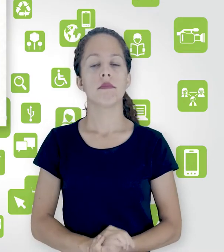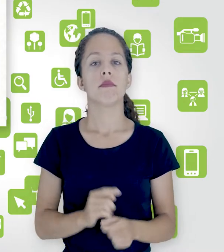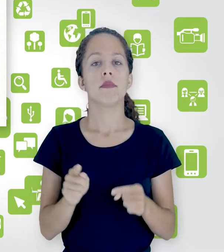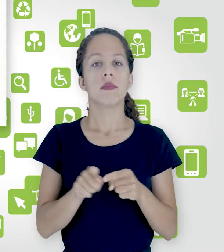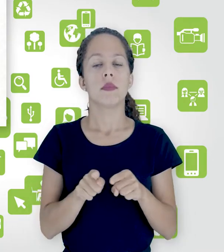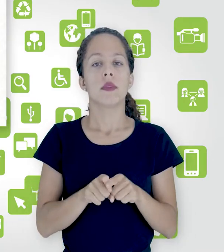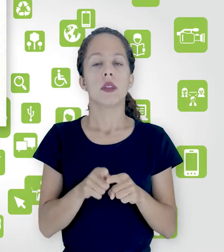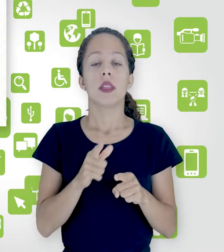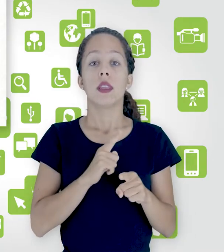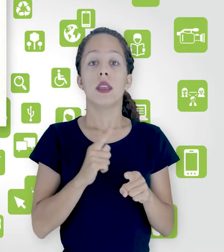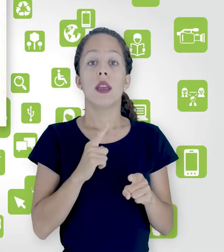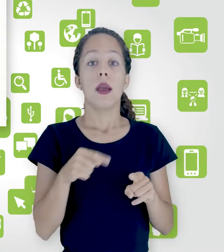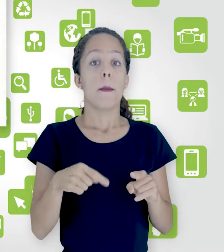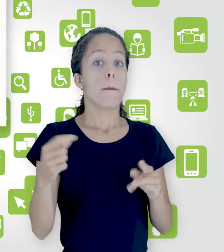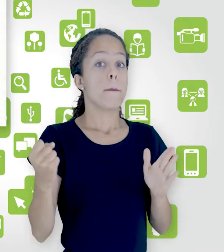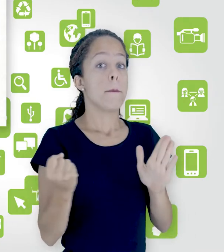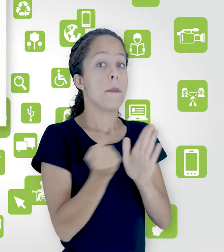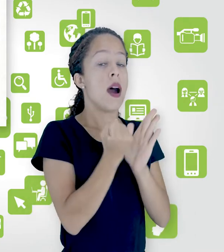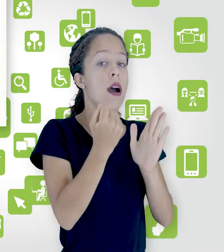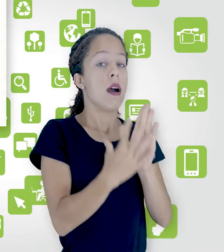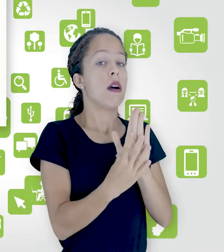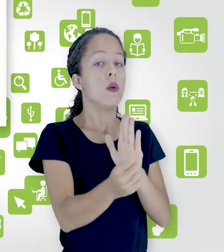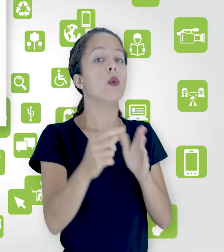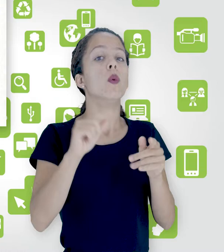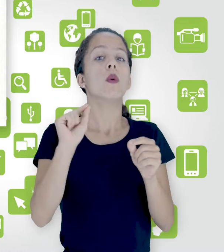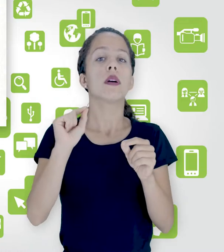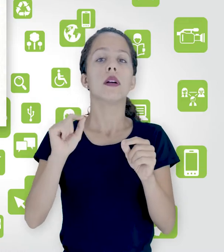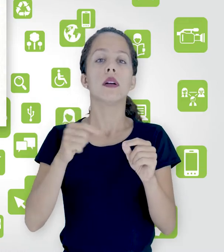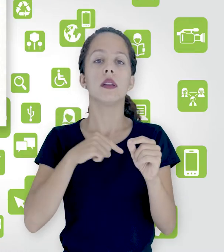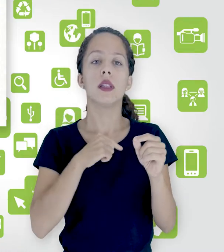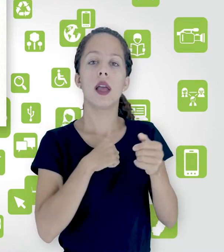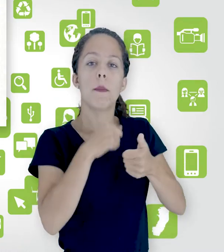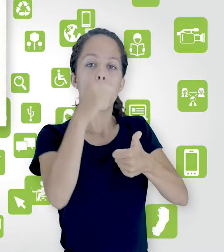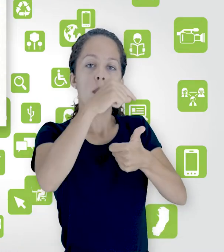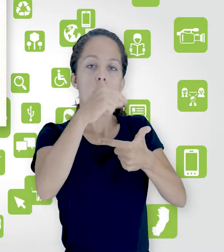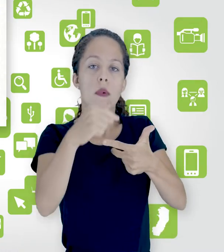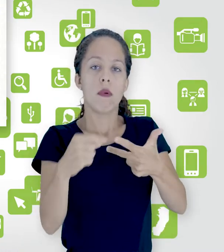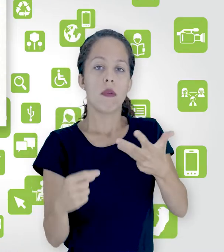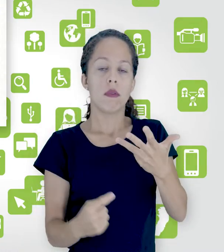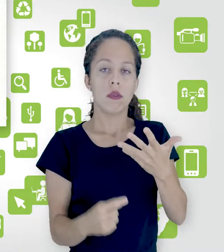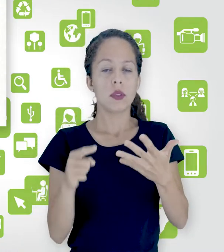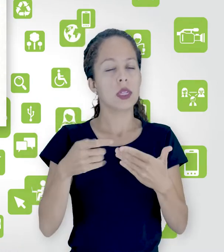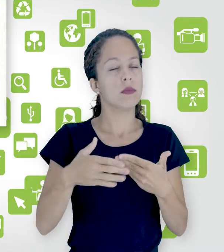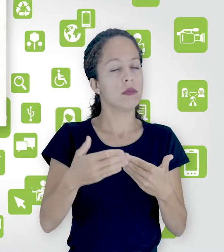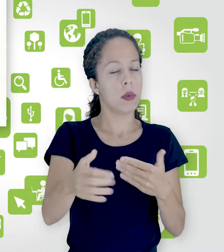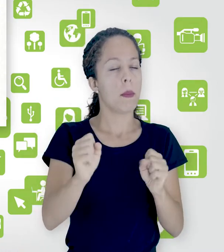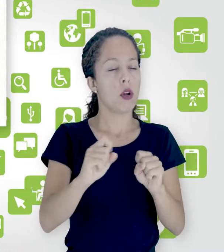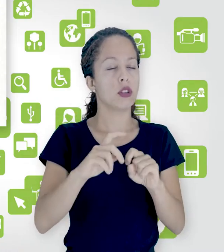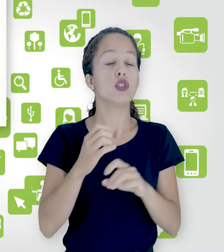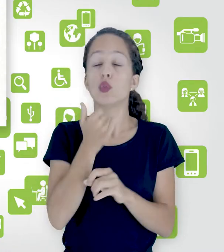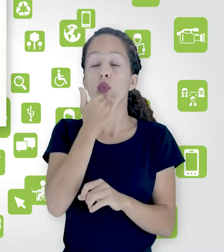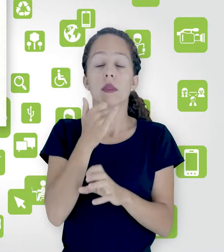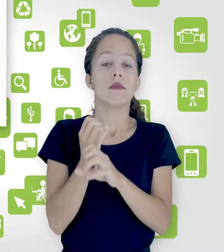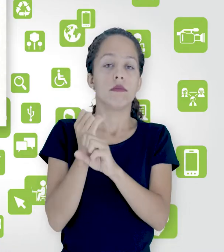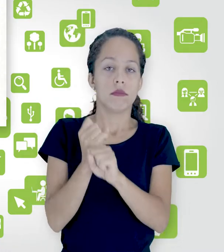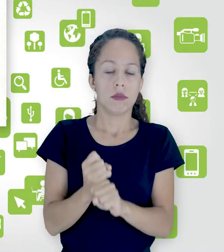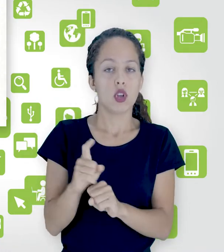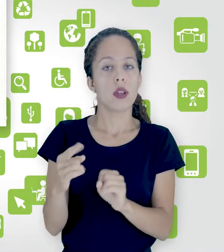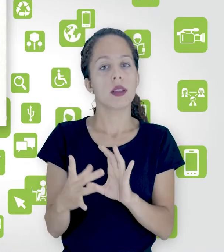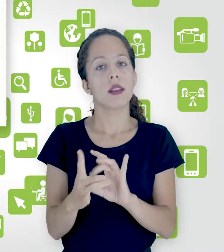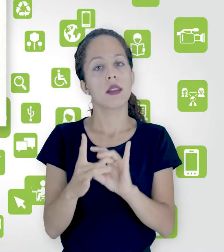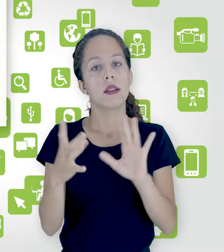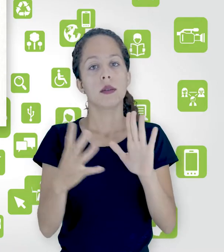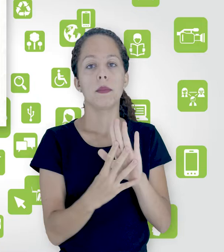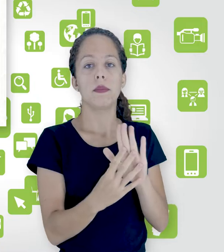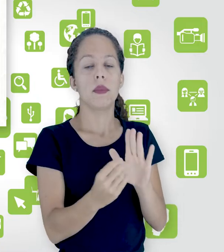a marcação padrão é a pontuação dessa questão que você pode configurar posteriormente a gente vai deixar a